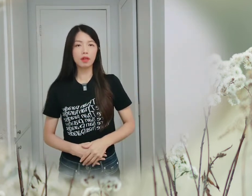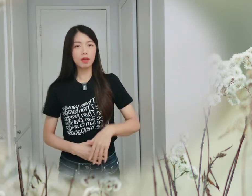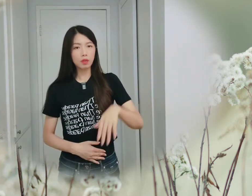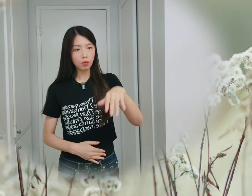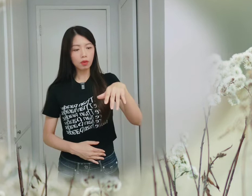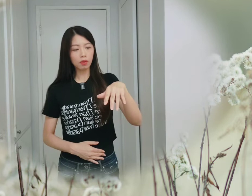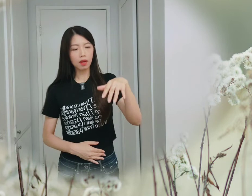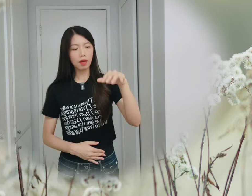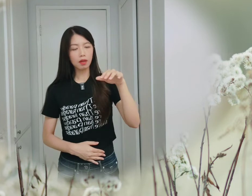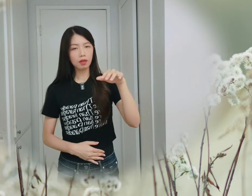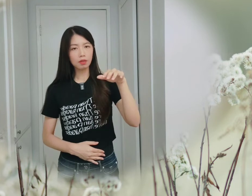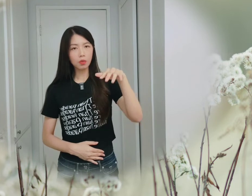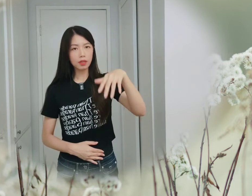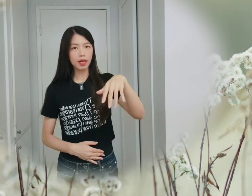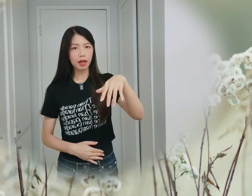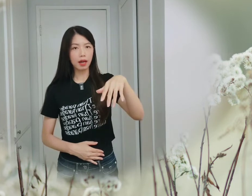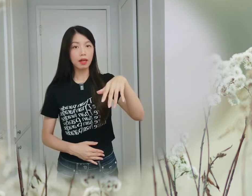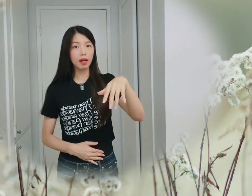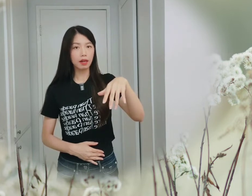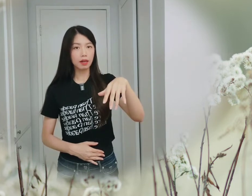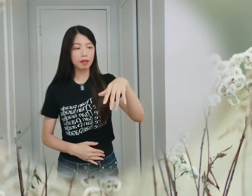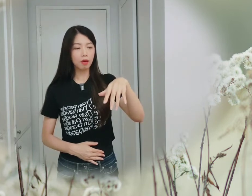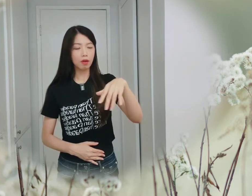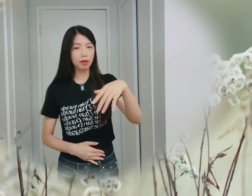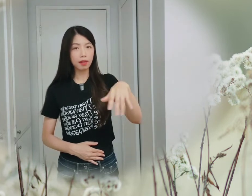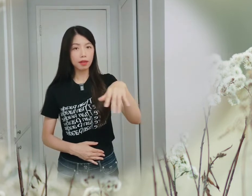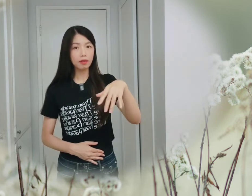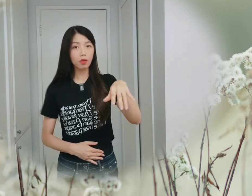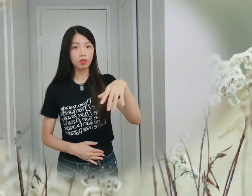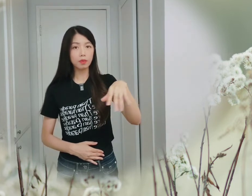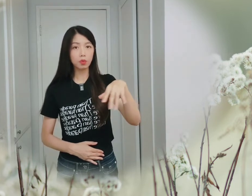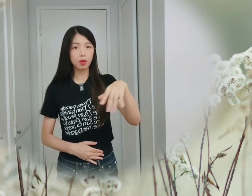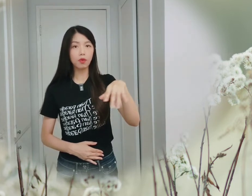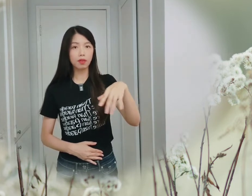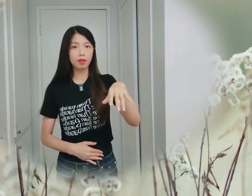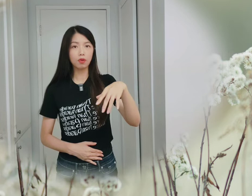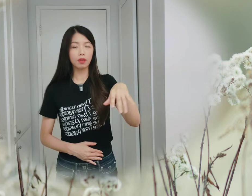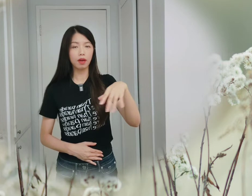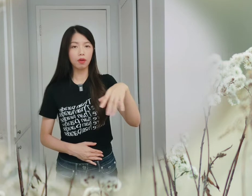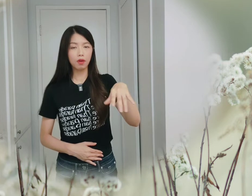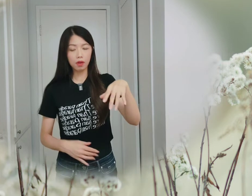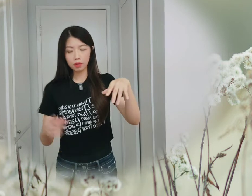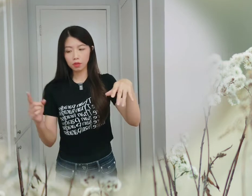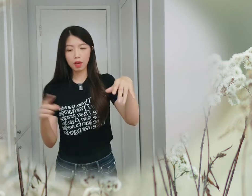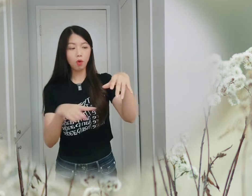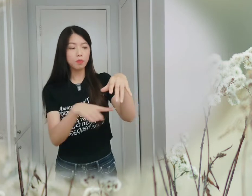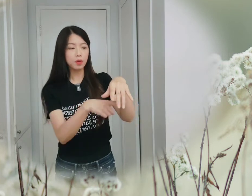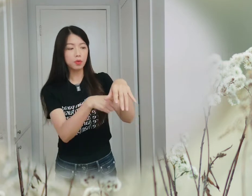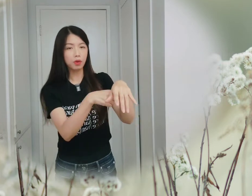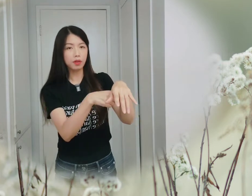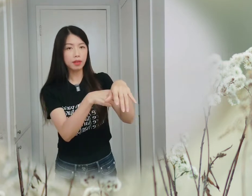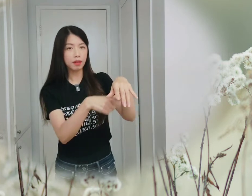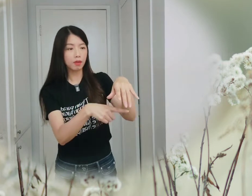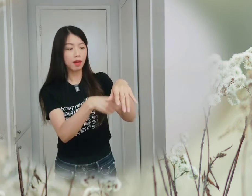수어는 손을 이렇게 손끝이 아래를 향하게 해서 이렇게 살짝 흔들어 주시면 종이라고 하는 뜻의 수어가 돼요. 저는 이게